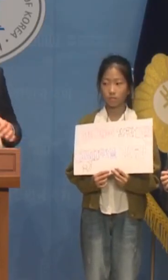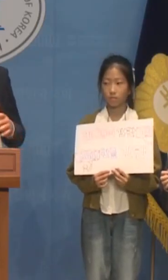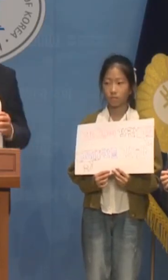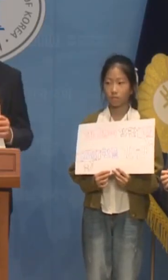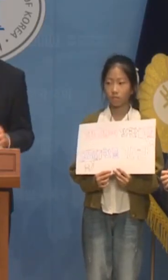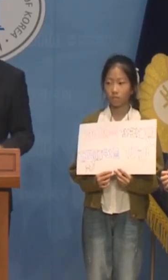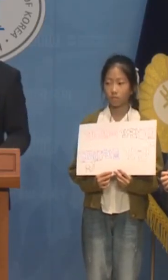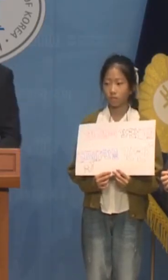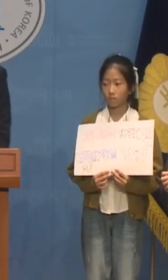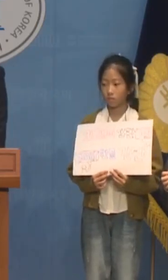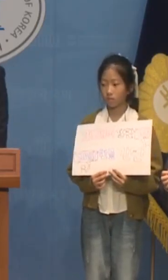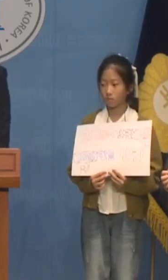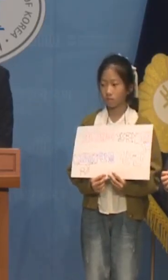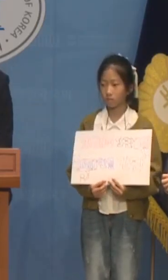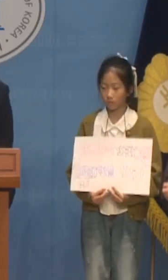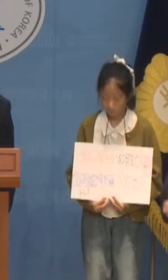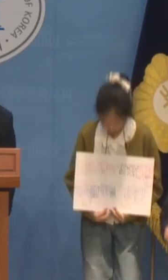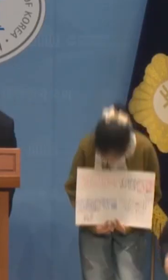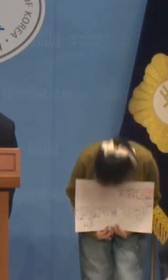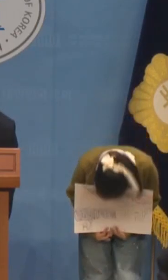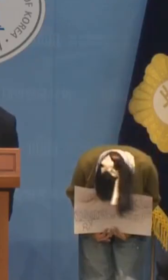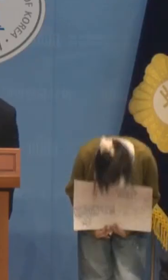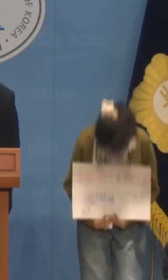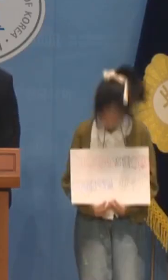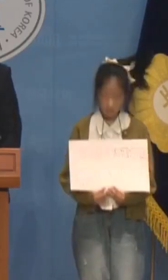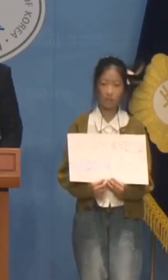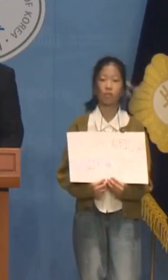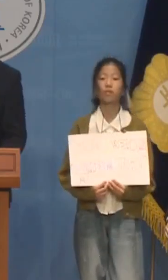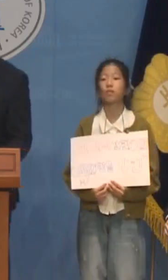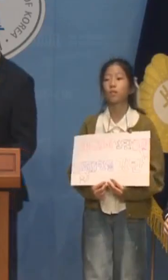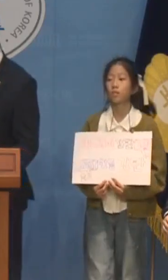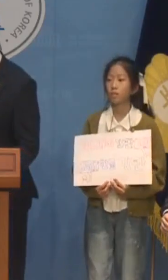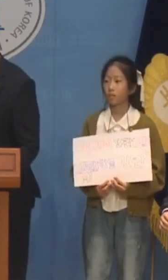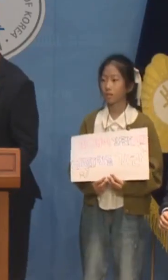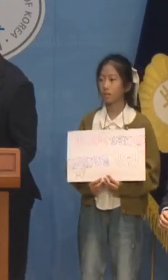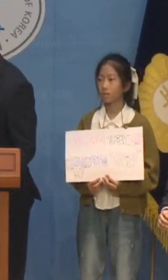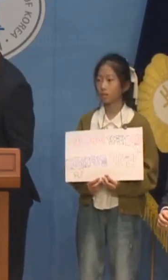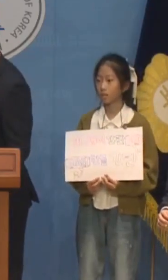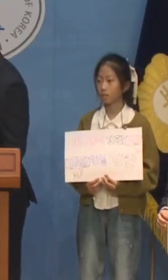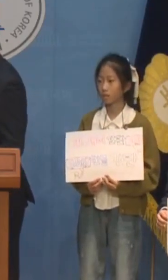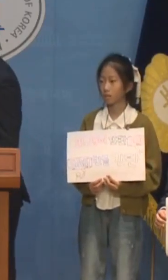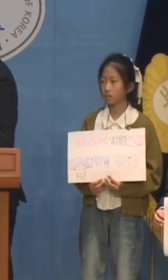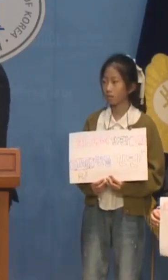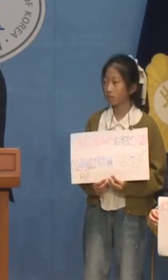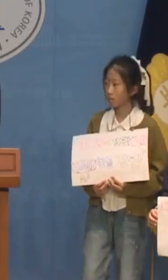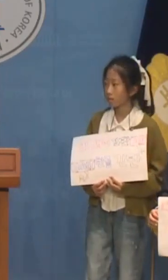감사합니다. 하나, 둘, 셋. 예. 오른쪽으로.